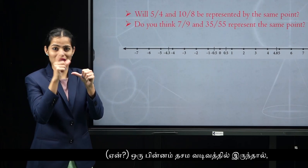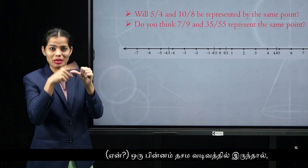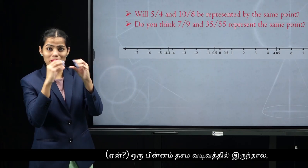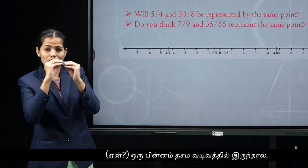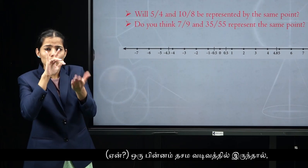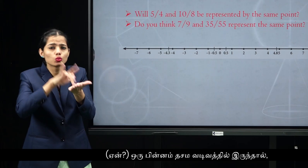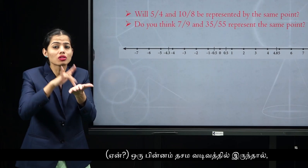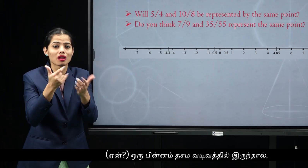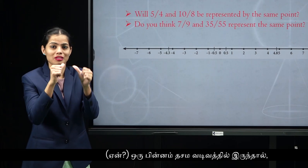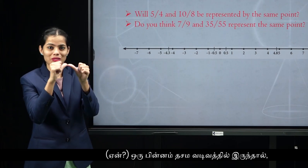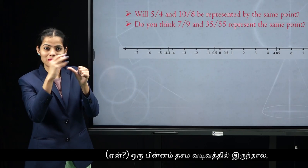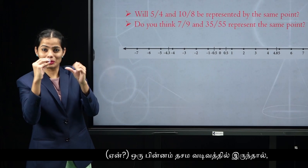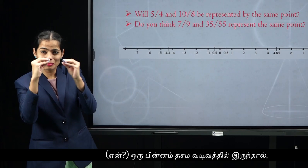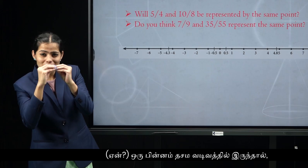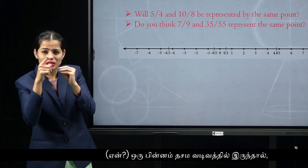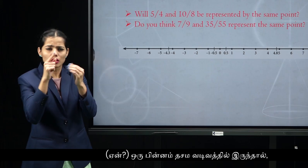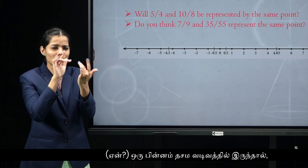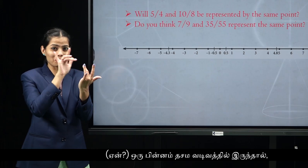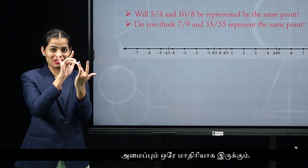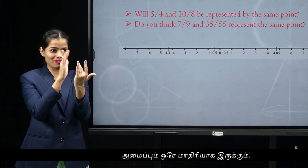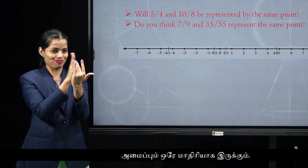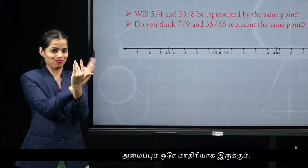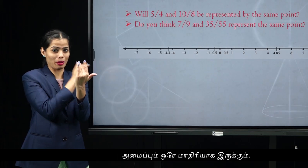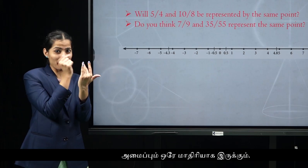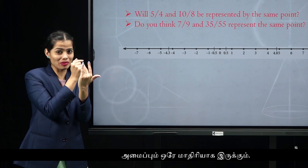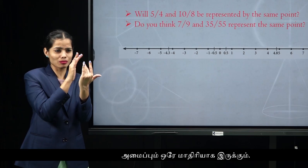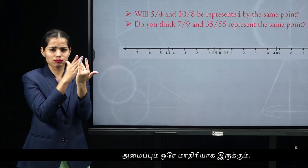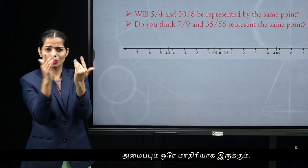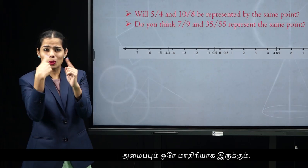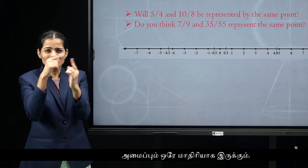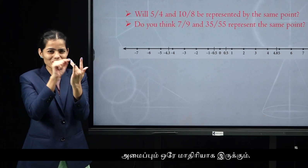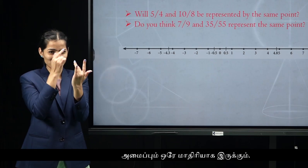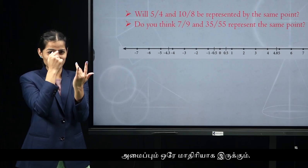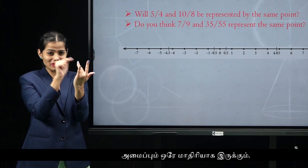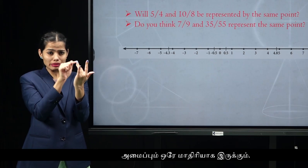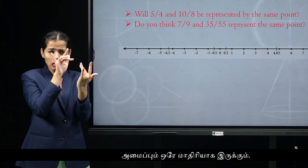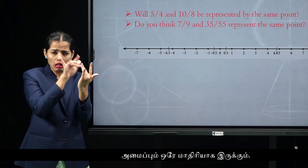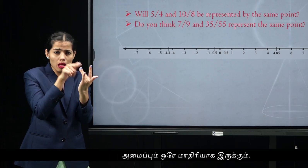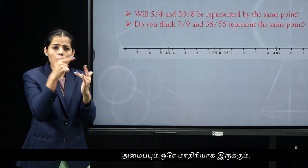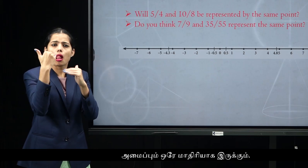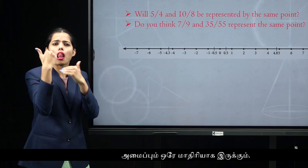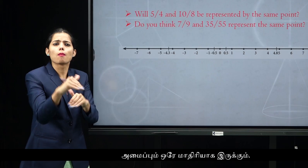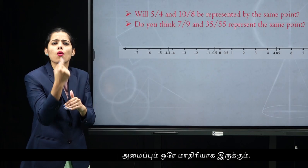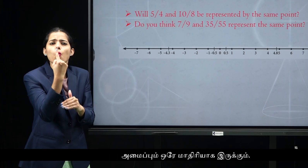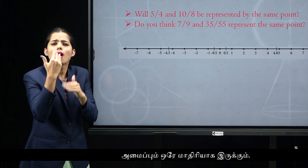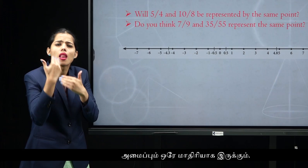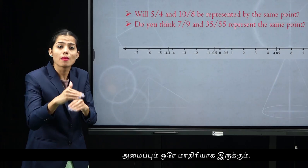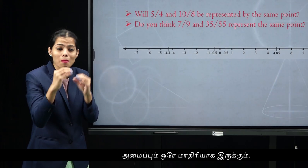இருக்கும். ஏன்? ஒரு பின்னம் தசம வடிவத்தில் இருந்தால் அமைப்பும் ஒரே மாதிரியாக இருக்கும்.